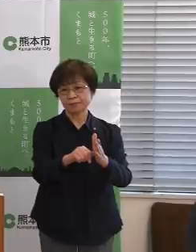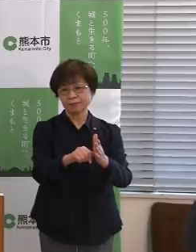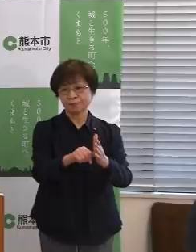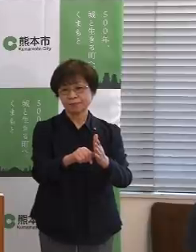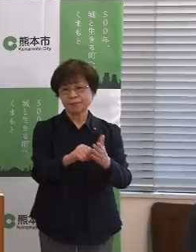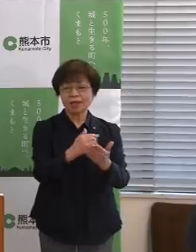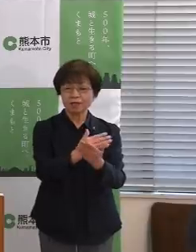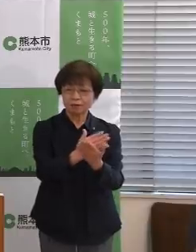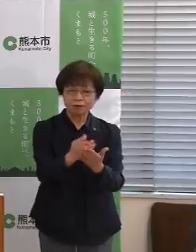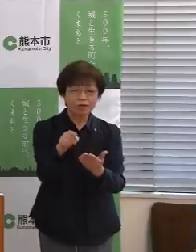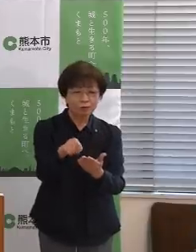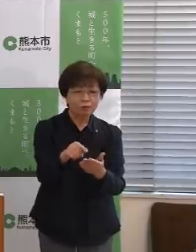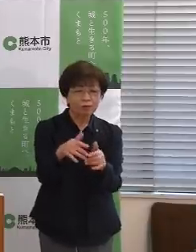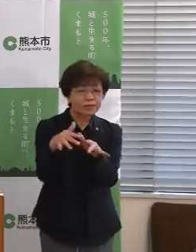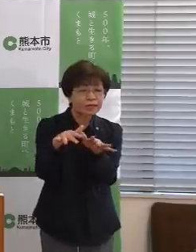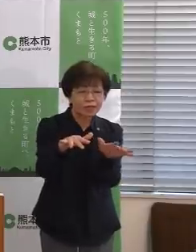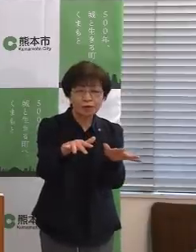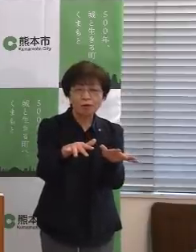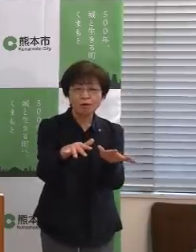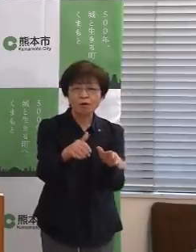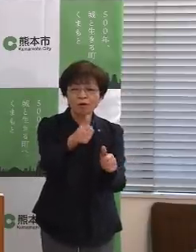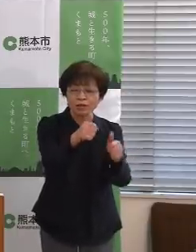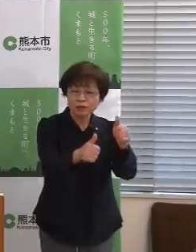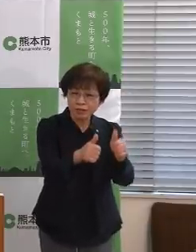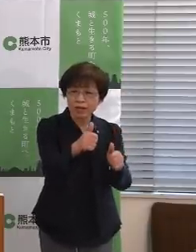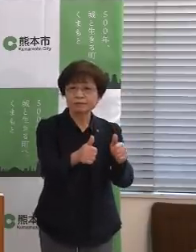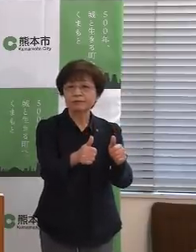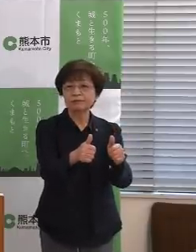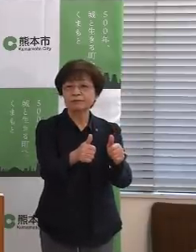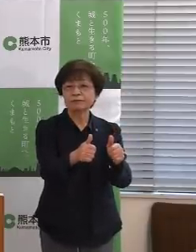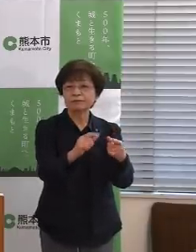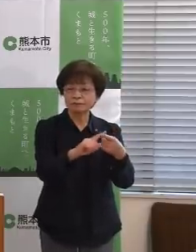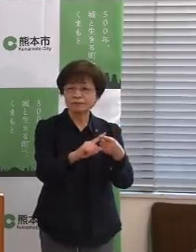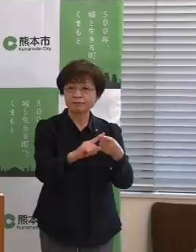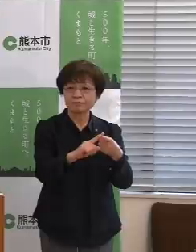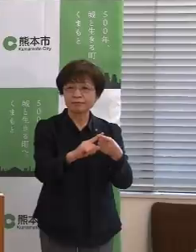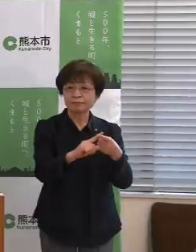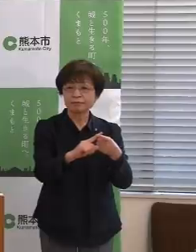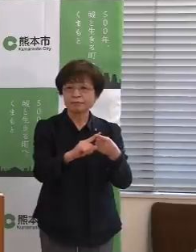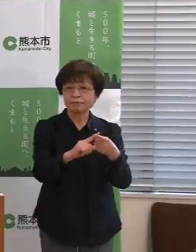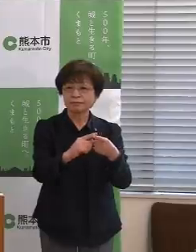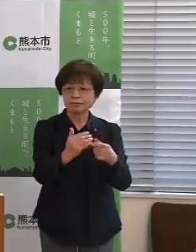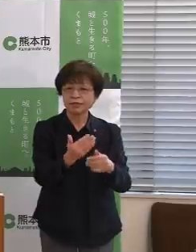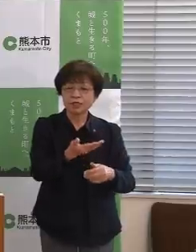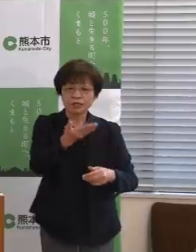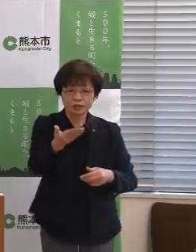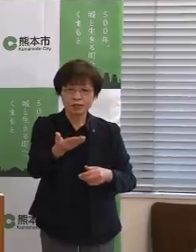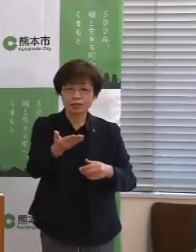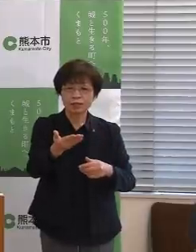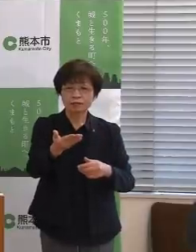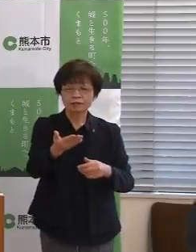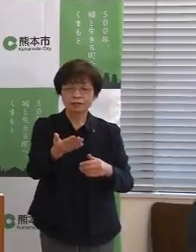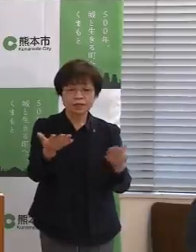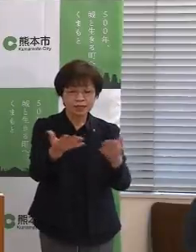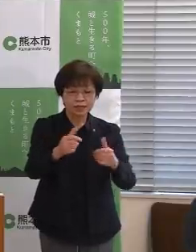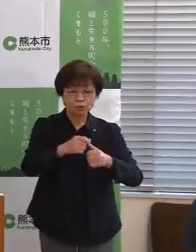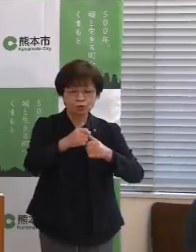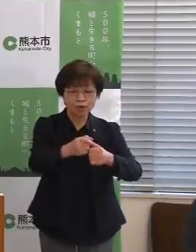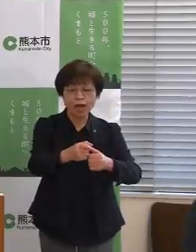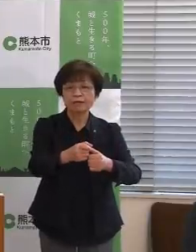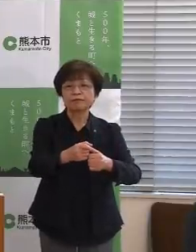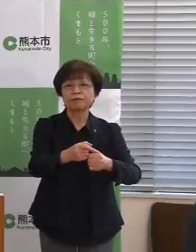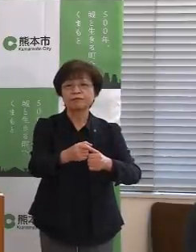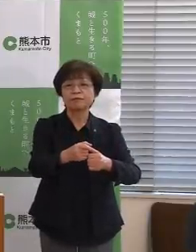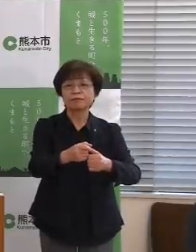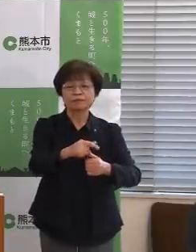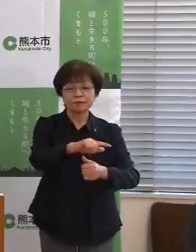ものに影響が来るんですよね。受験、まあ、その進学、それから就職、いろんなものにやはり、